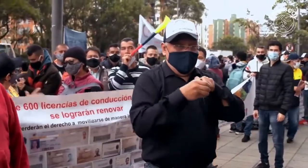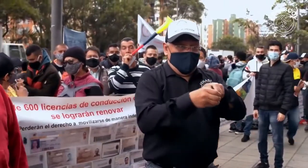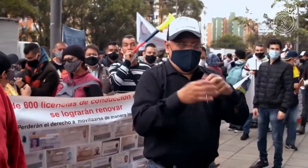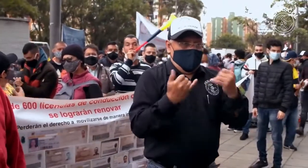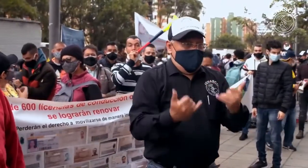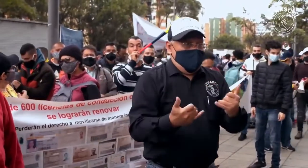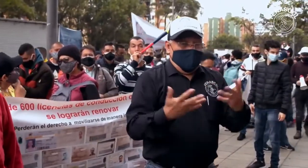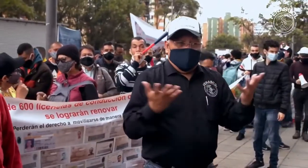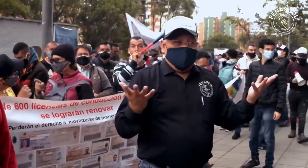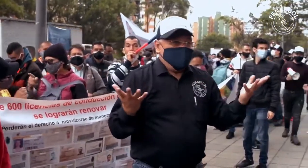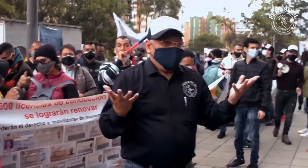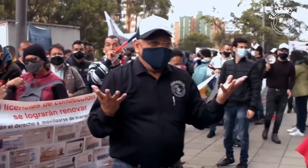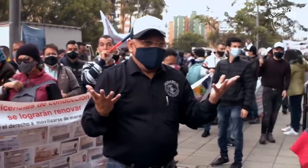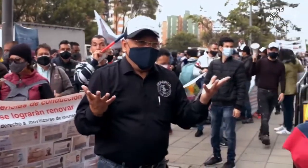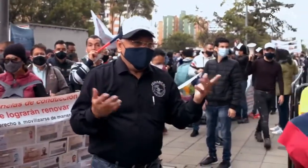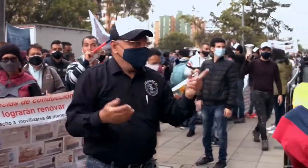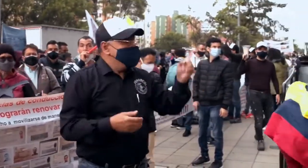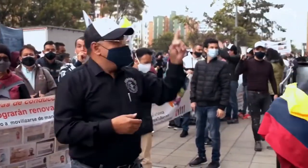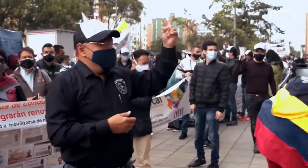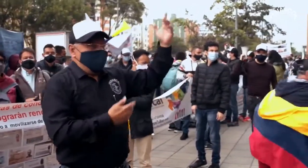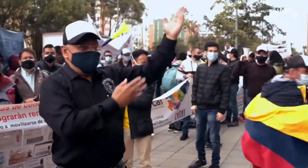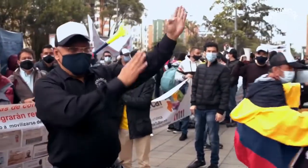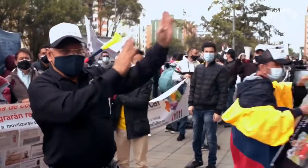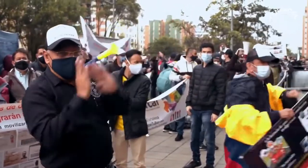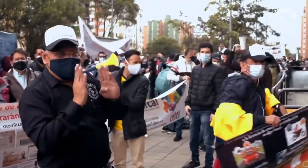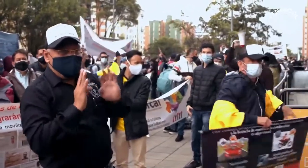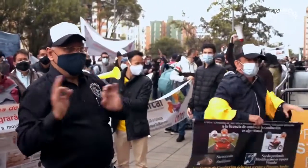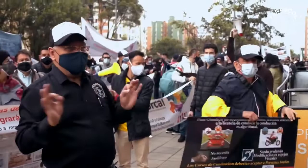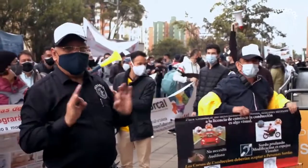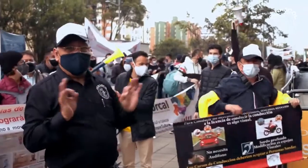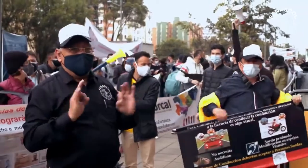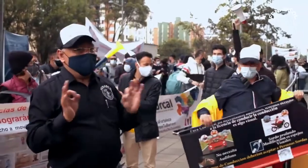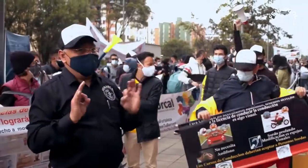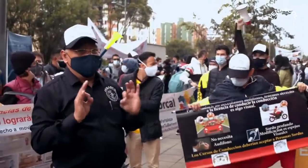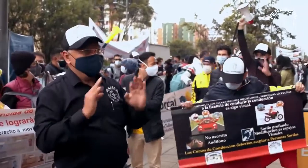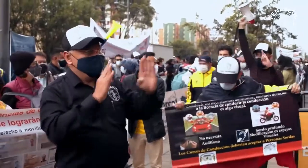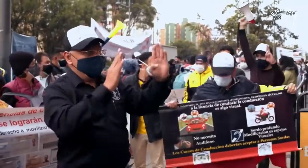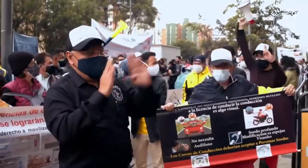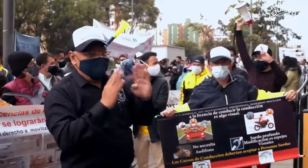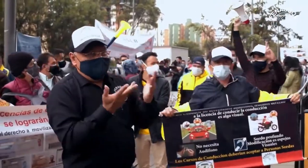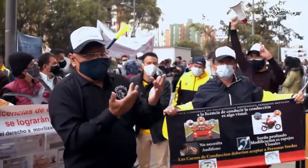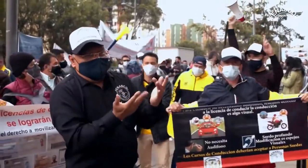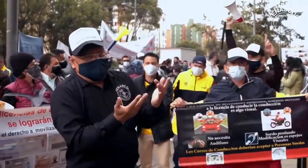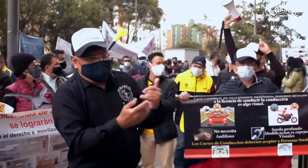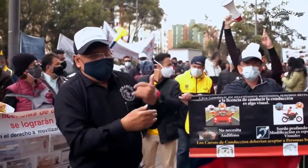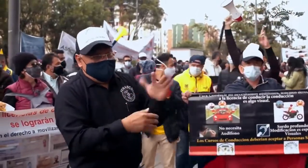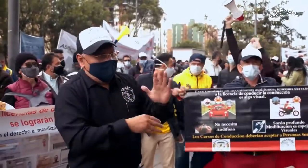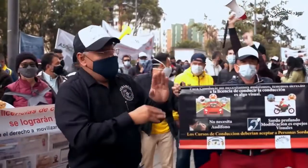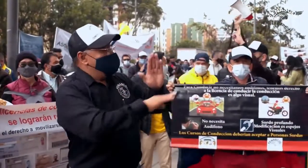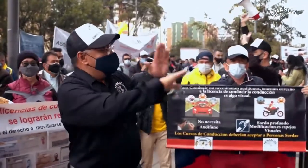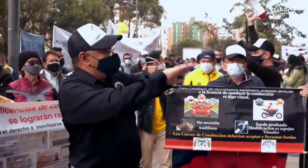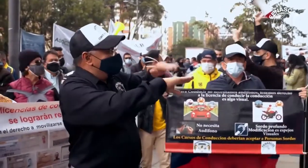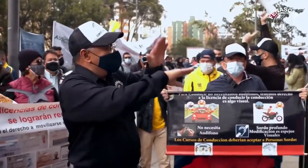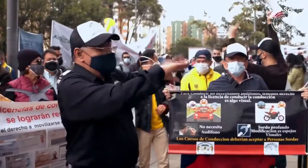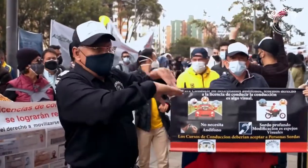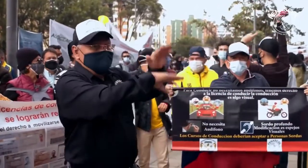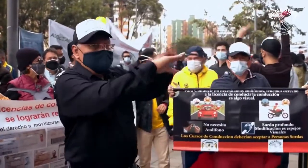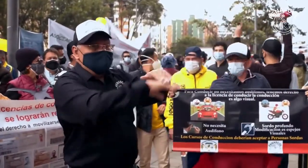El Ministerio de Transporte lo que ha dicho es que no nos va a prestar atención en este momento. Hemos hecho